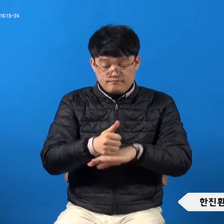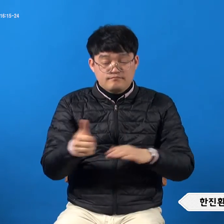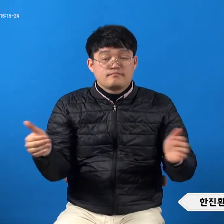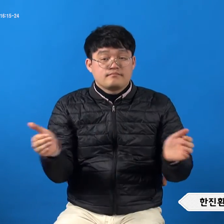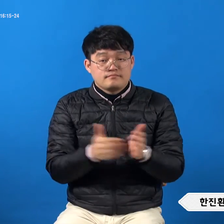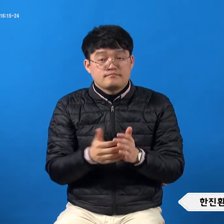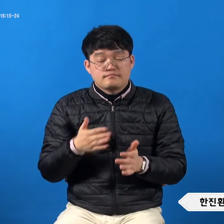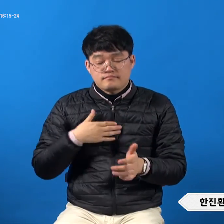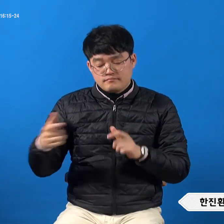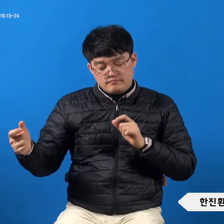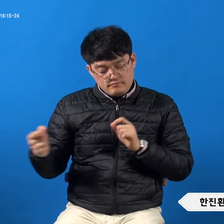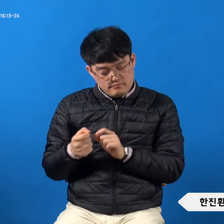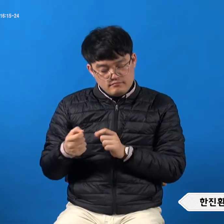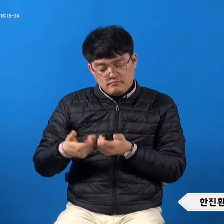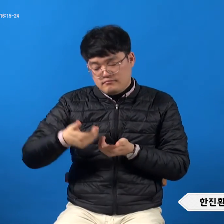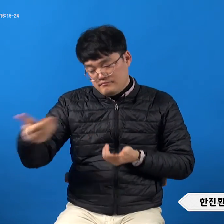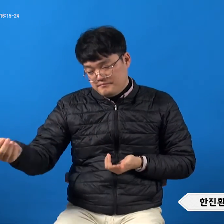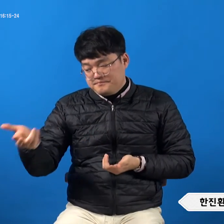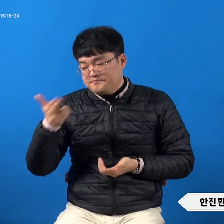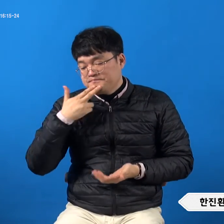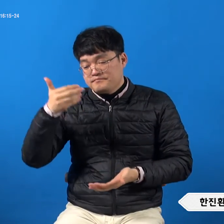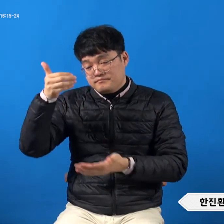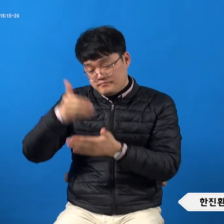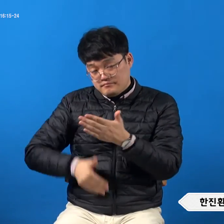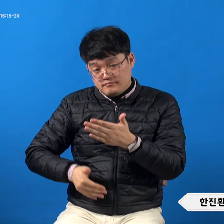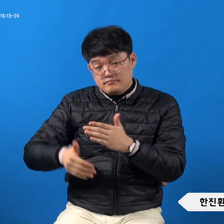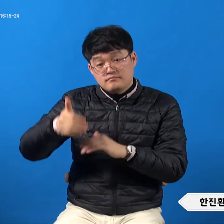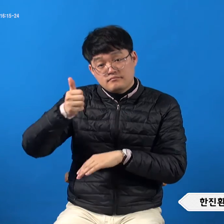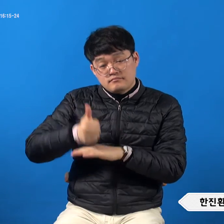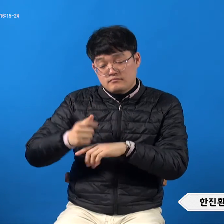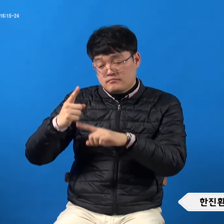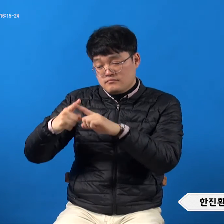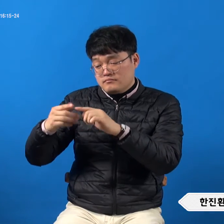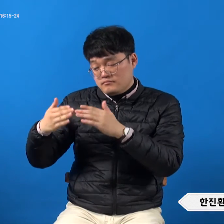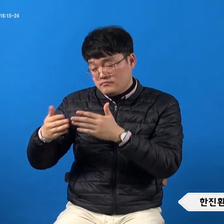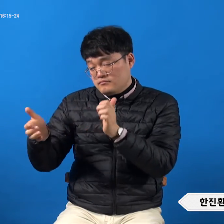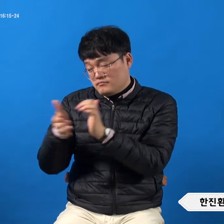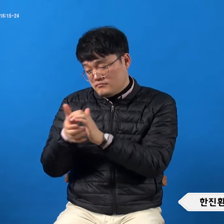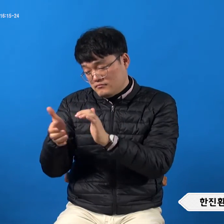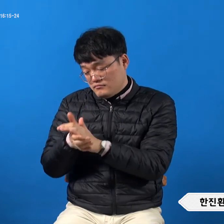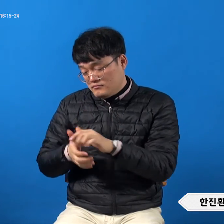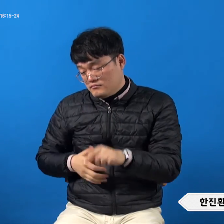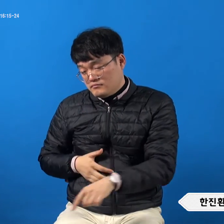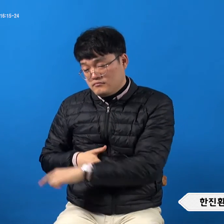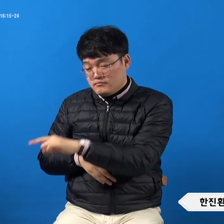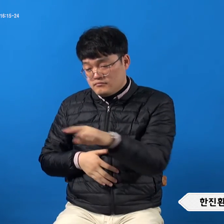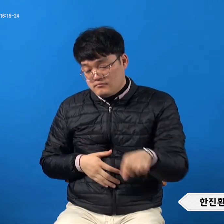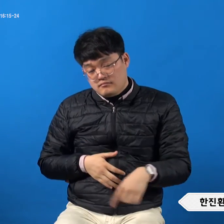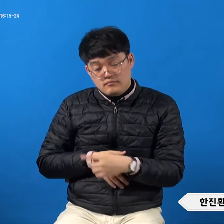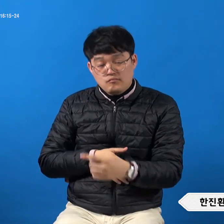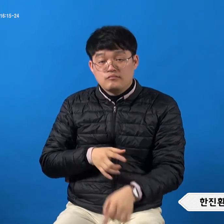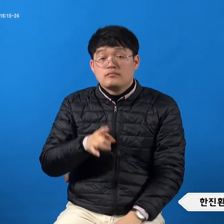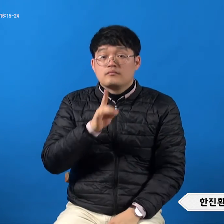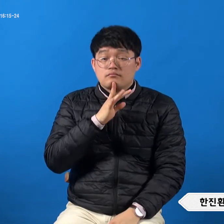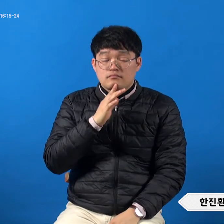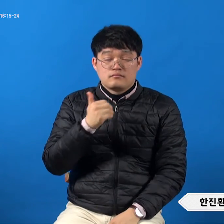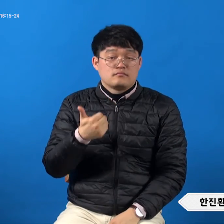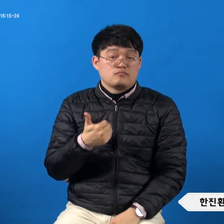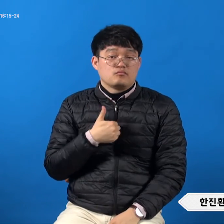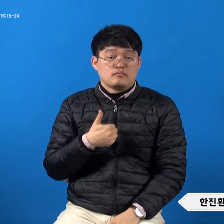끝까지 내 곁을 떠나지 않고 남는 것은 교회 친구들밖에는 없습니다.